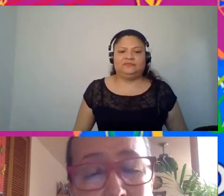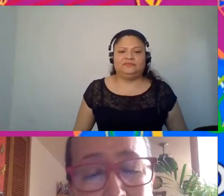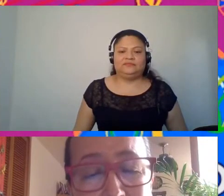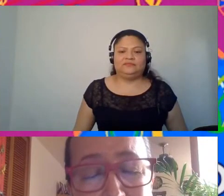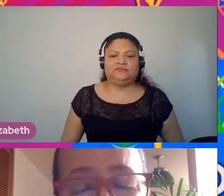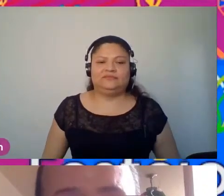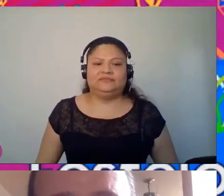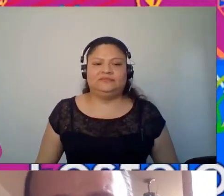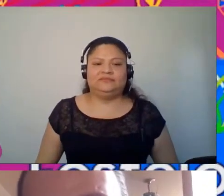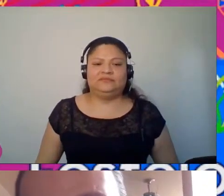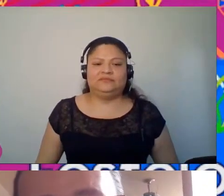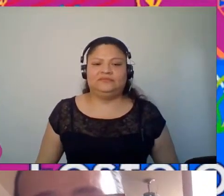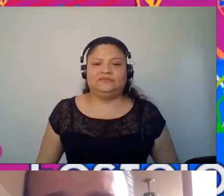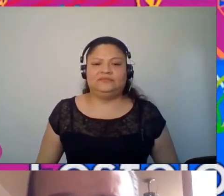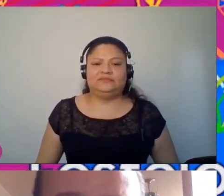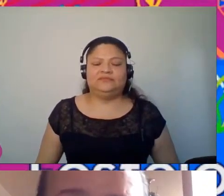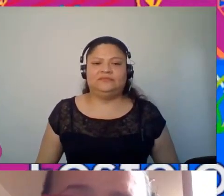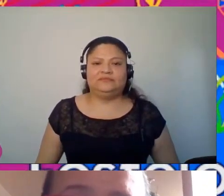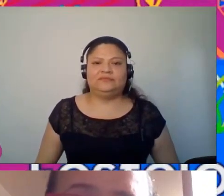página